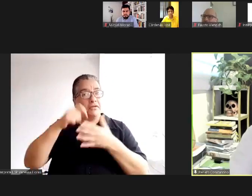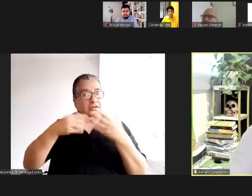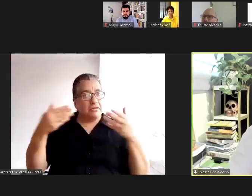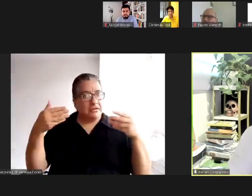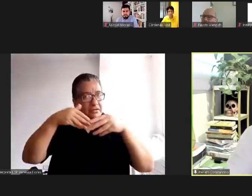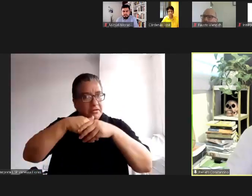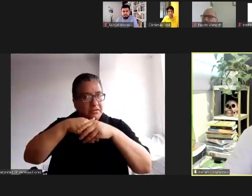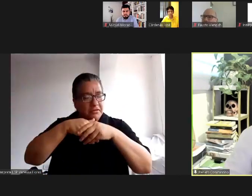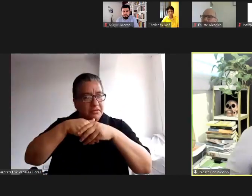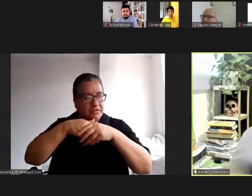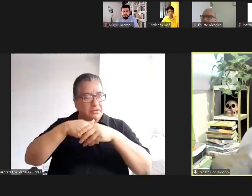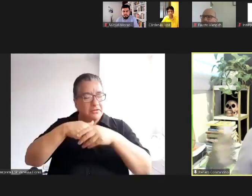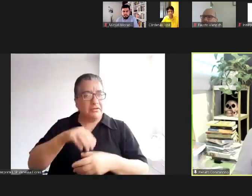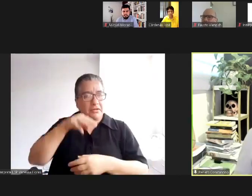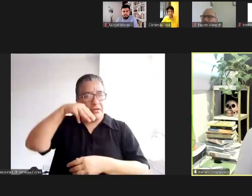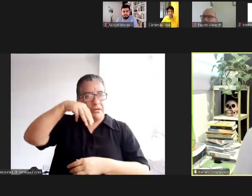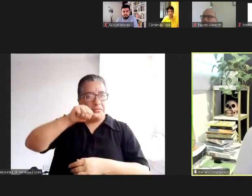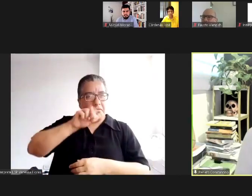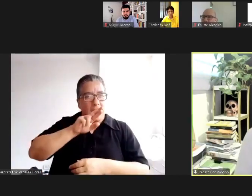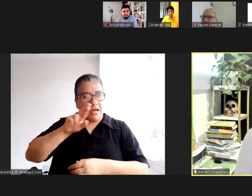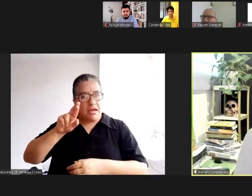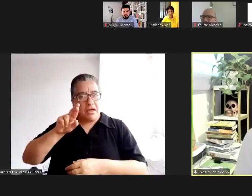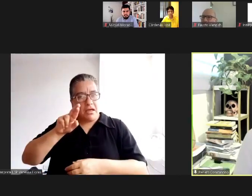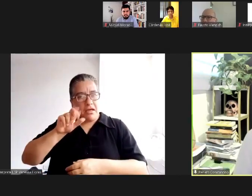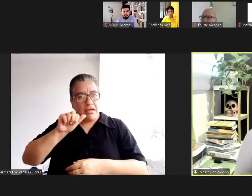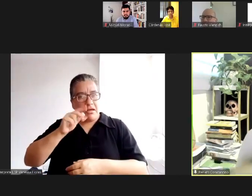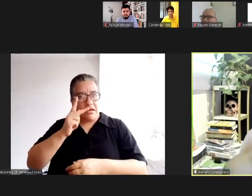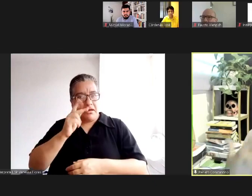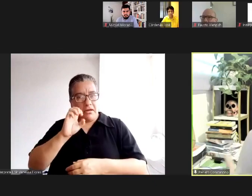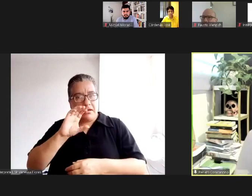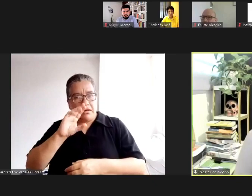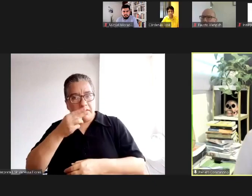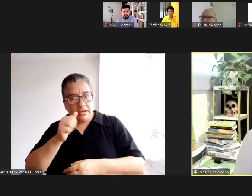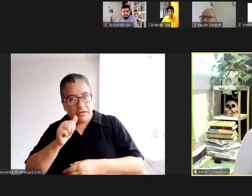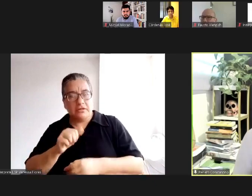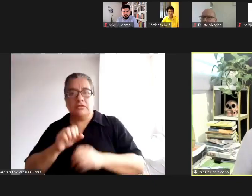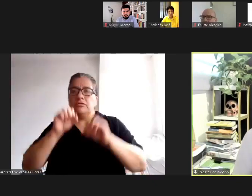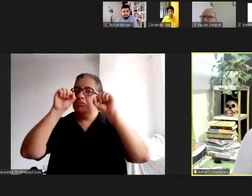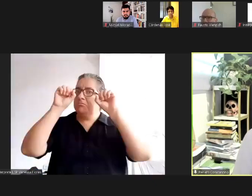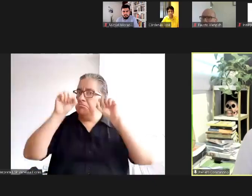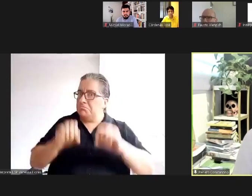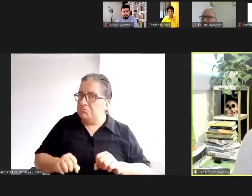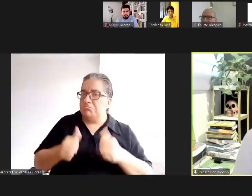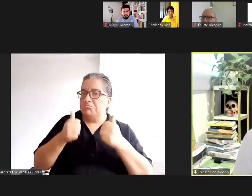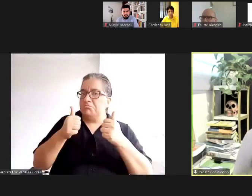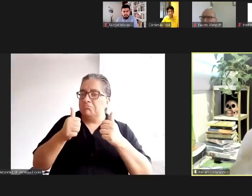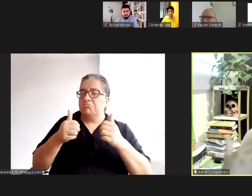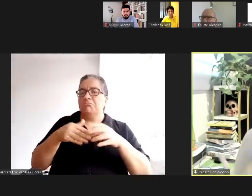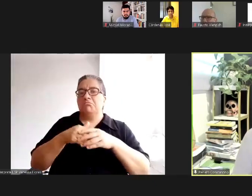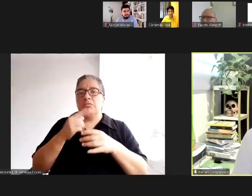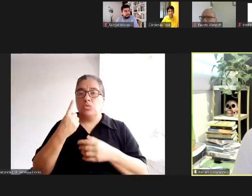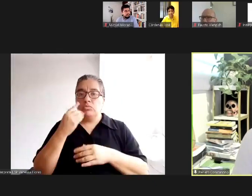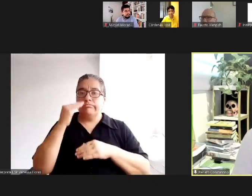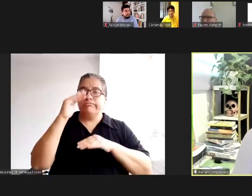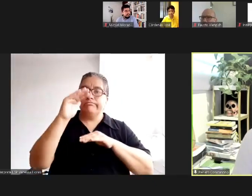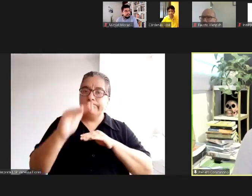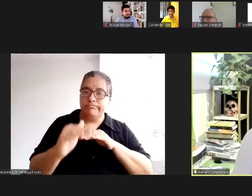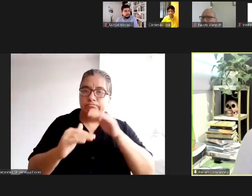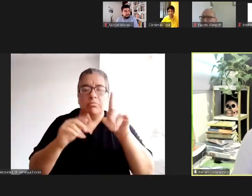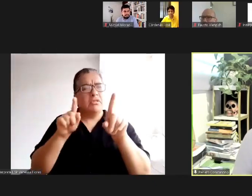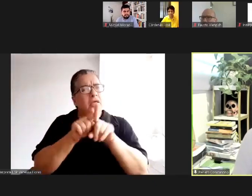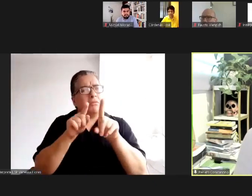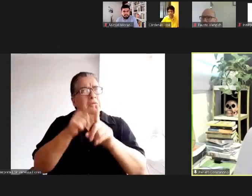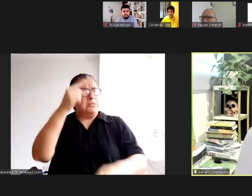que si hubiese que apostar por más espacios, también habría que pensar en los museos, cómo hacer que los museos sean accesibles, cómo hacer que